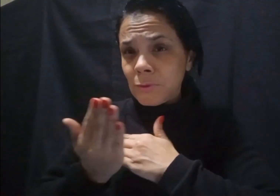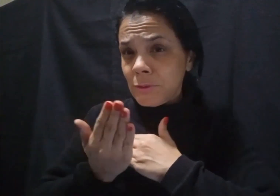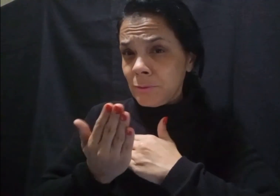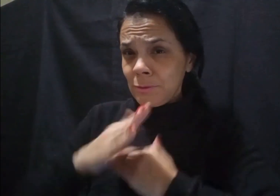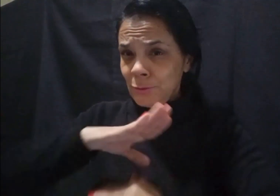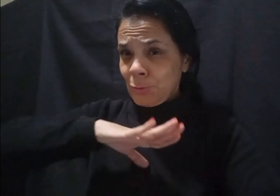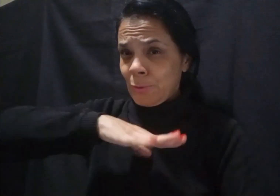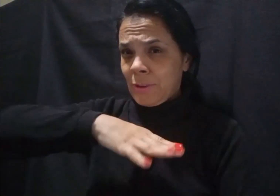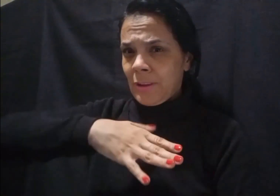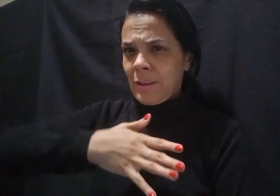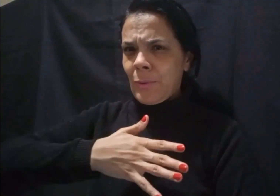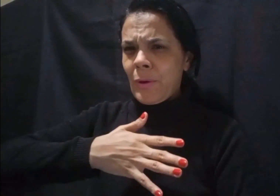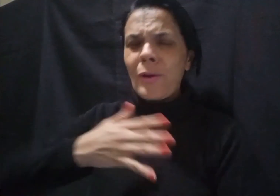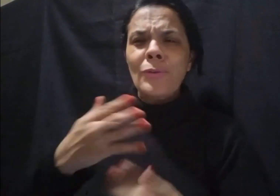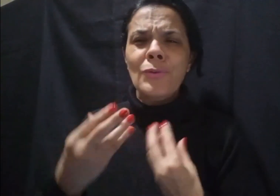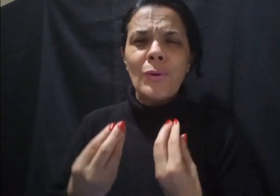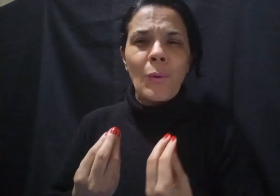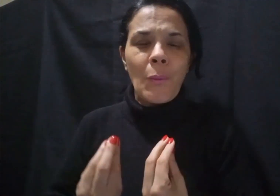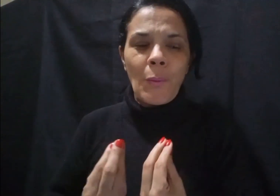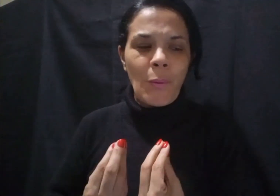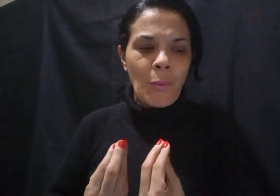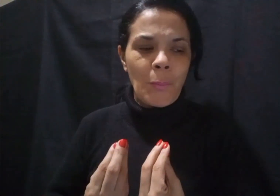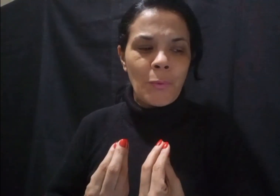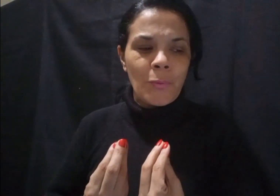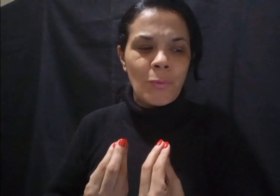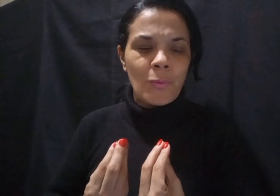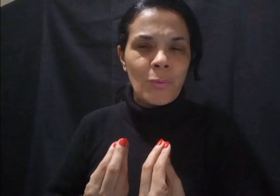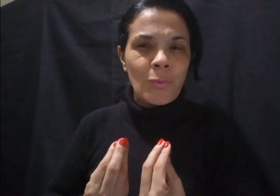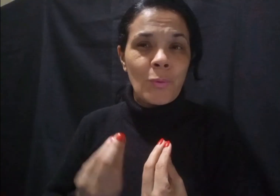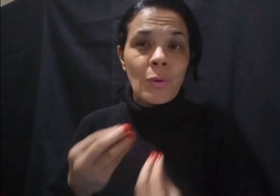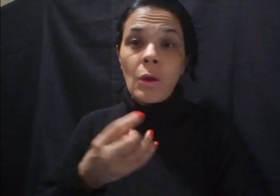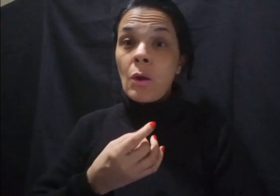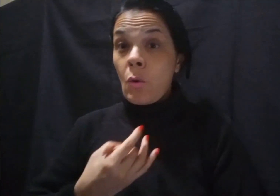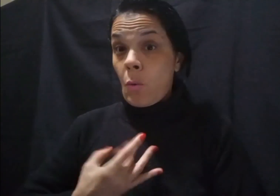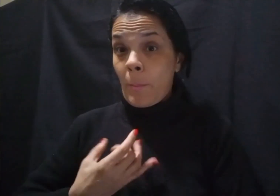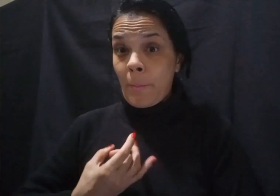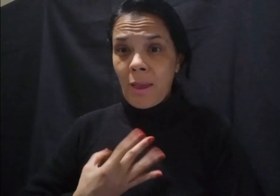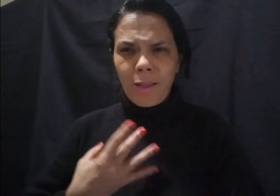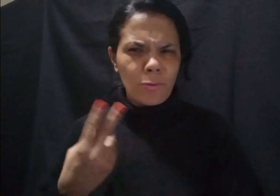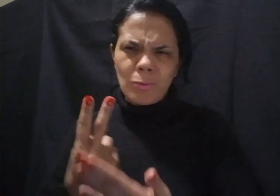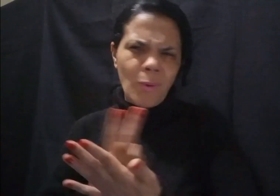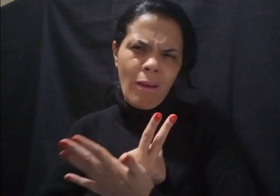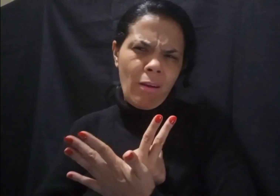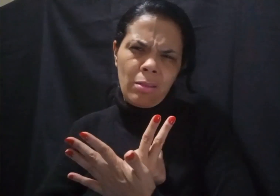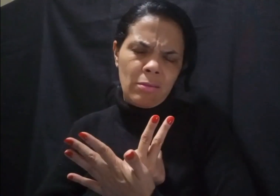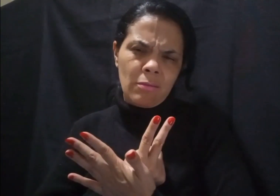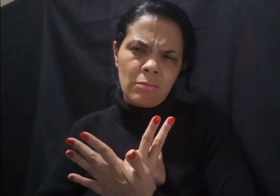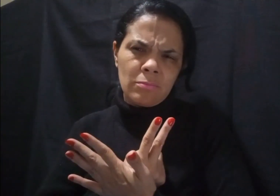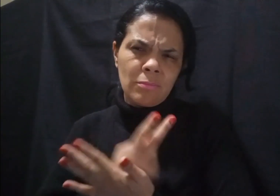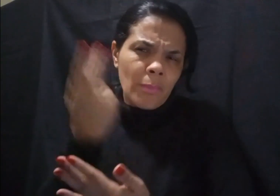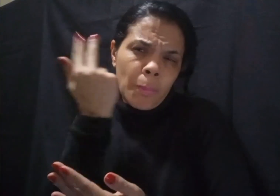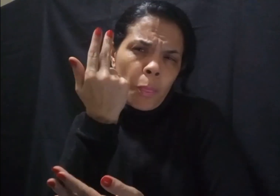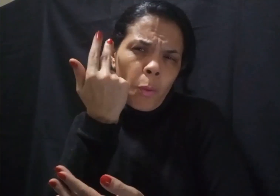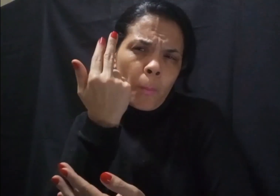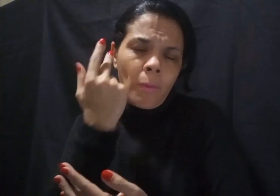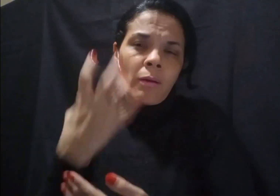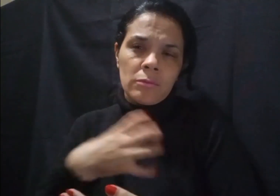coragem? O medo em si não é um erro, ele faz parte do instinto de preservação. No